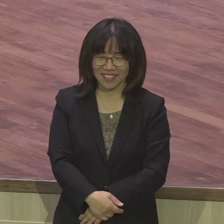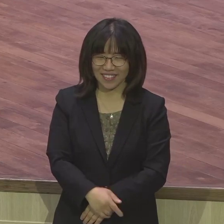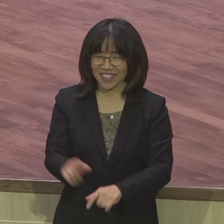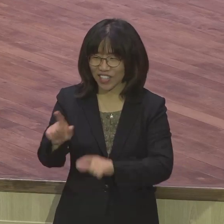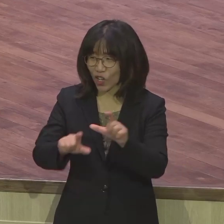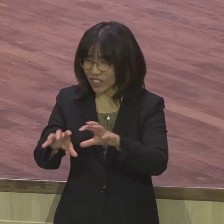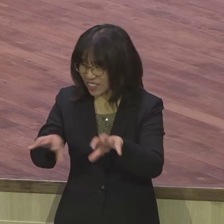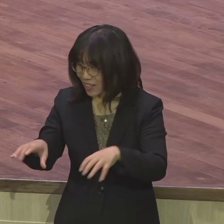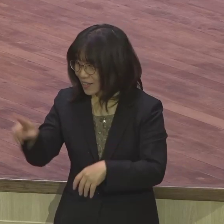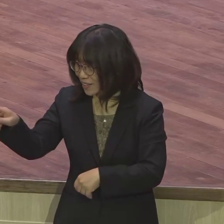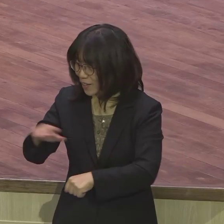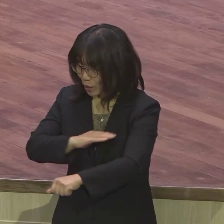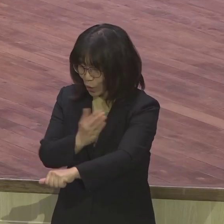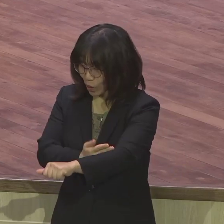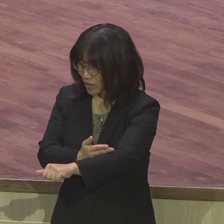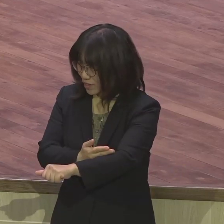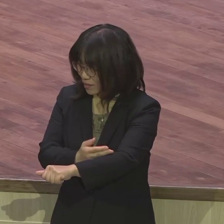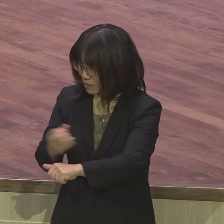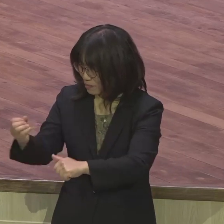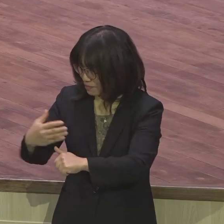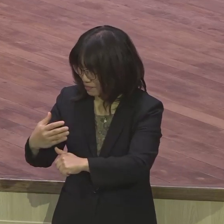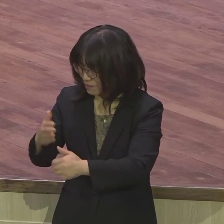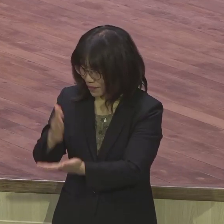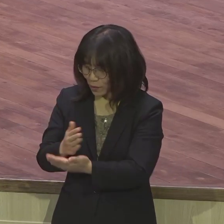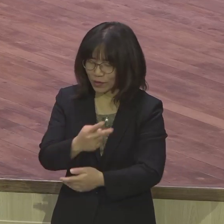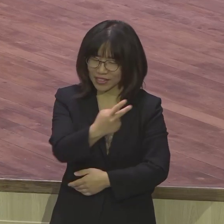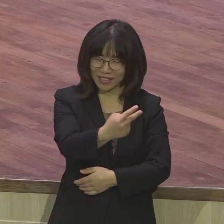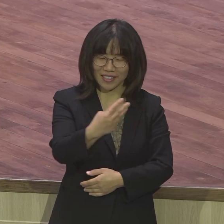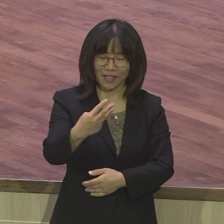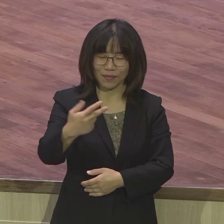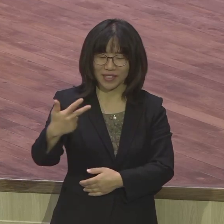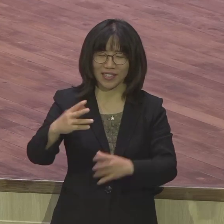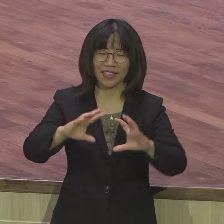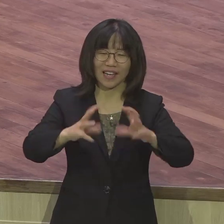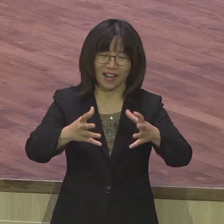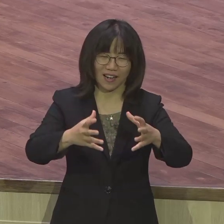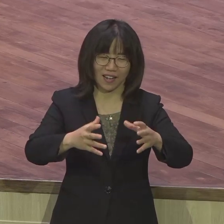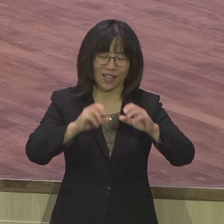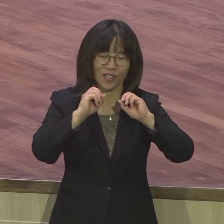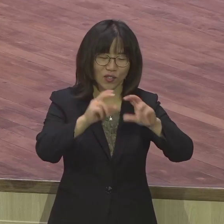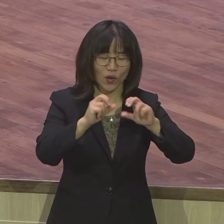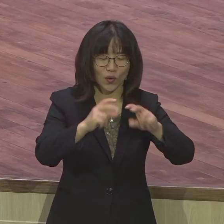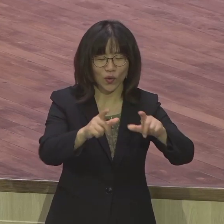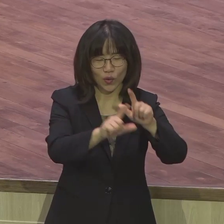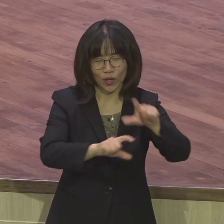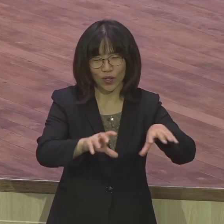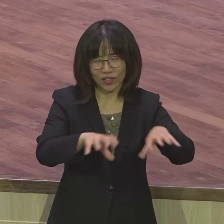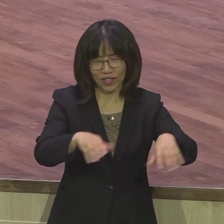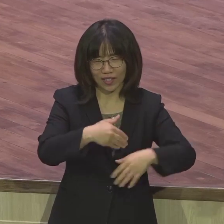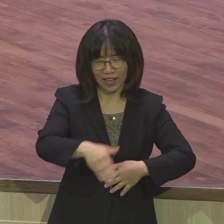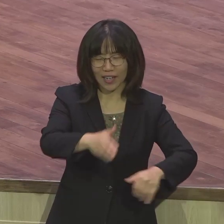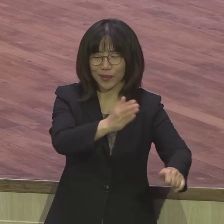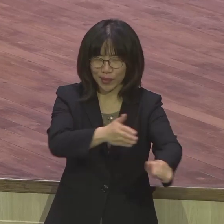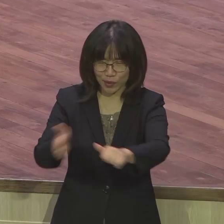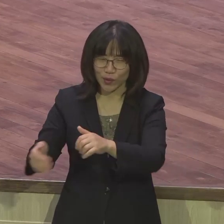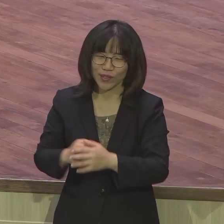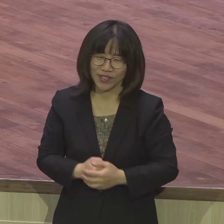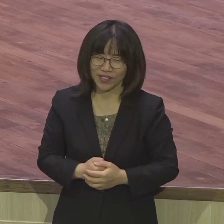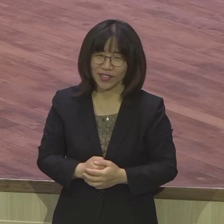권사님만 가시고 237 나라 선교 현장을 가세요. 선교지를 가시라고.